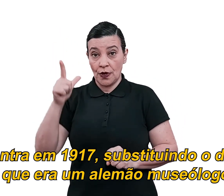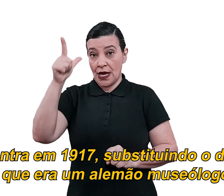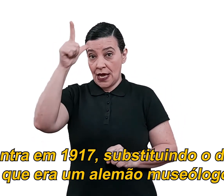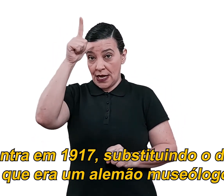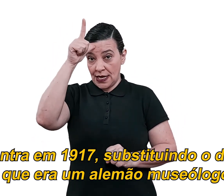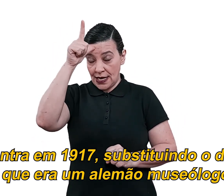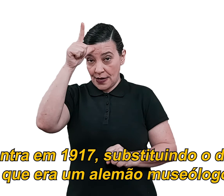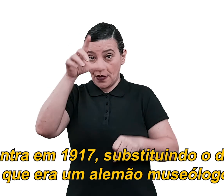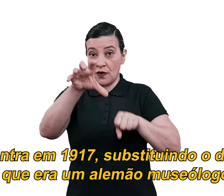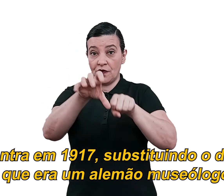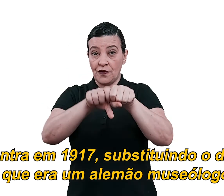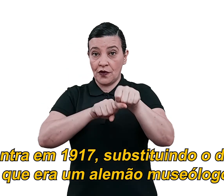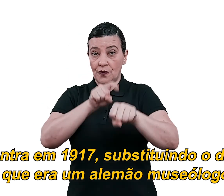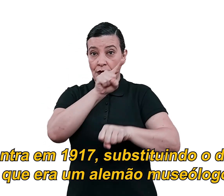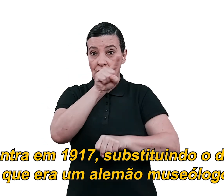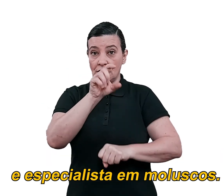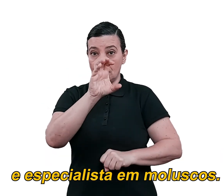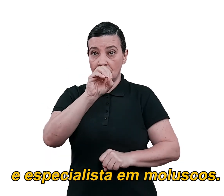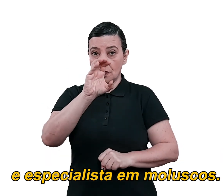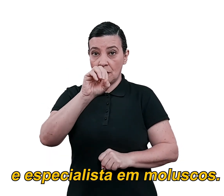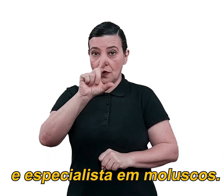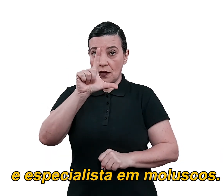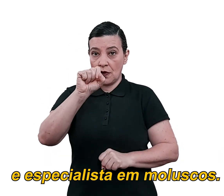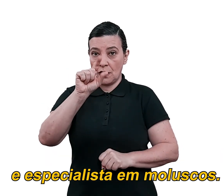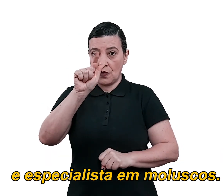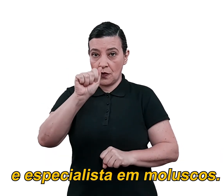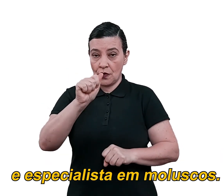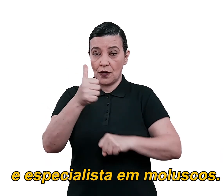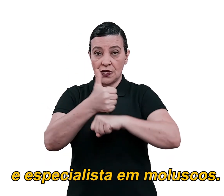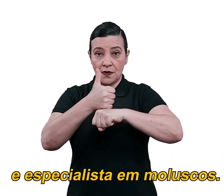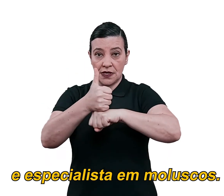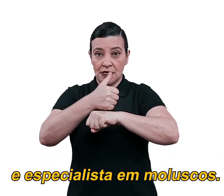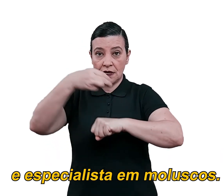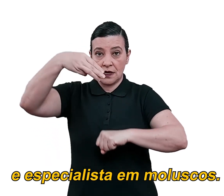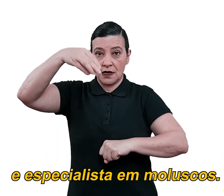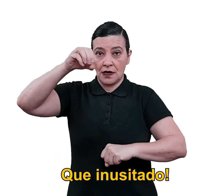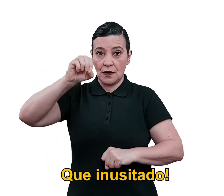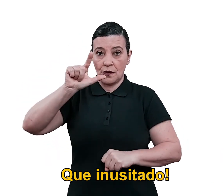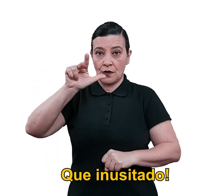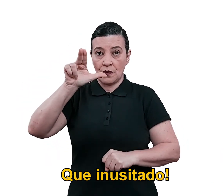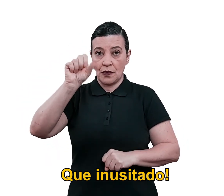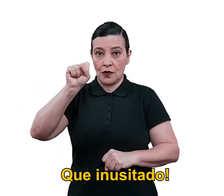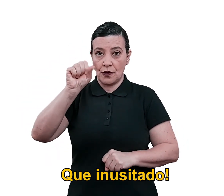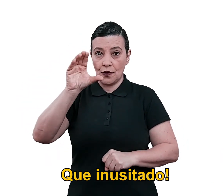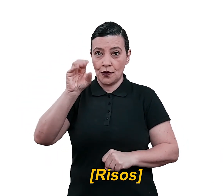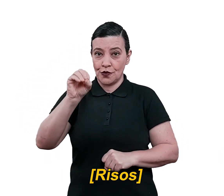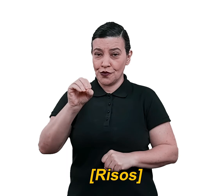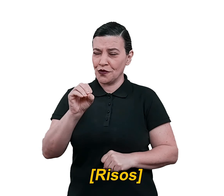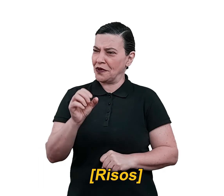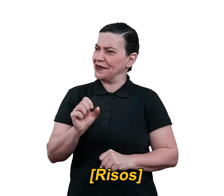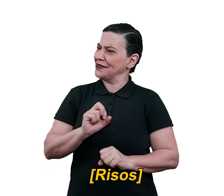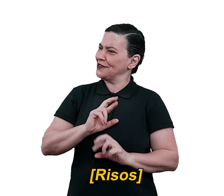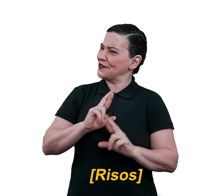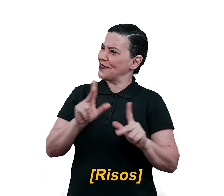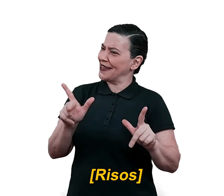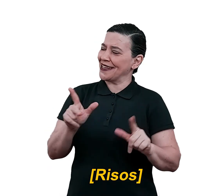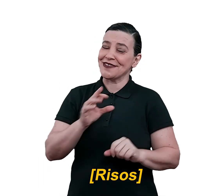um alemão, né? Um zoólogo e especialista em moluscos, né? Inusitado.